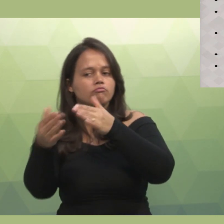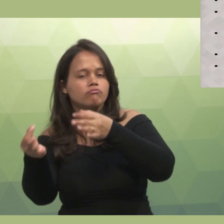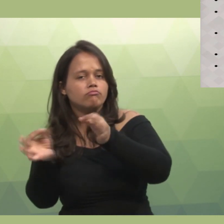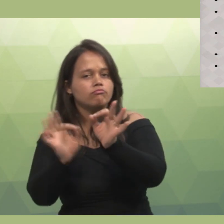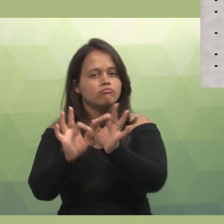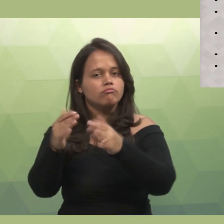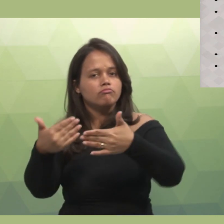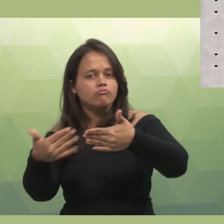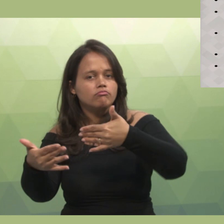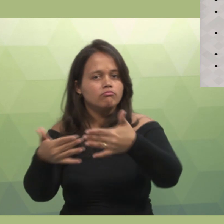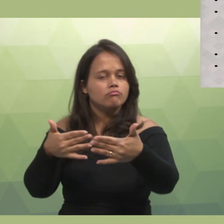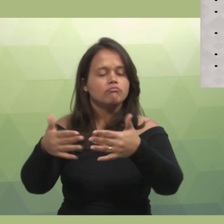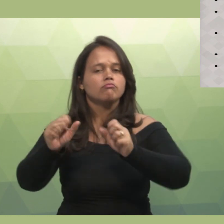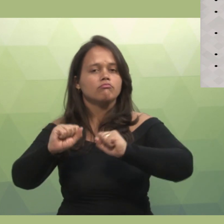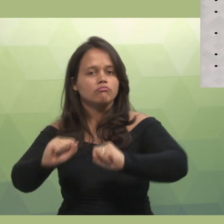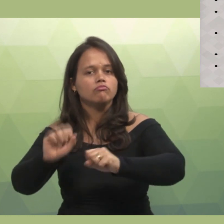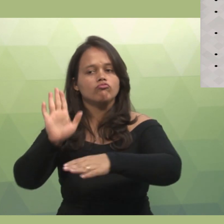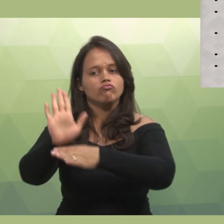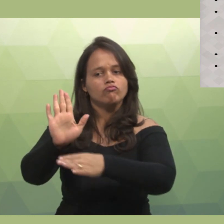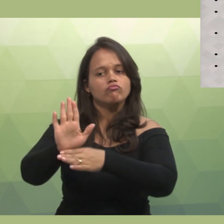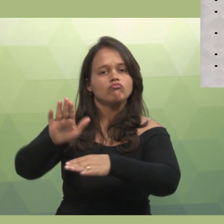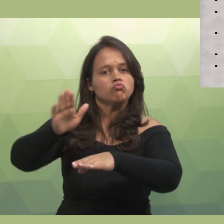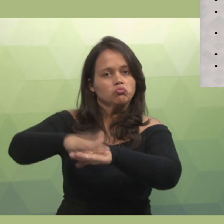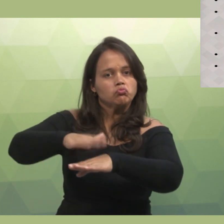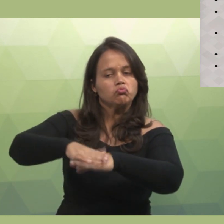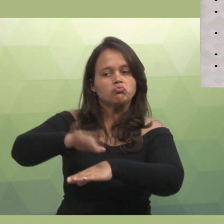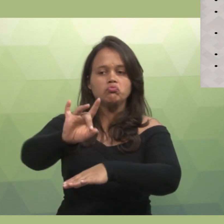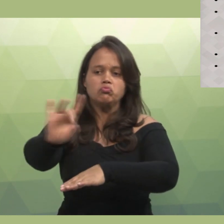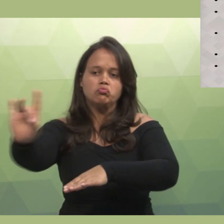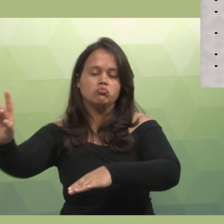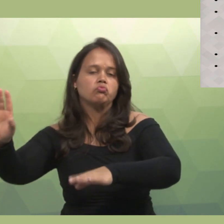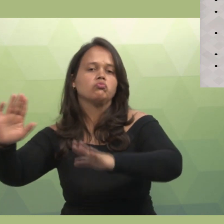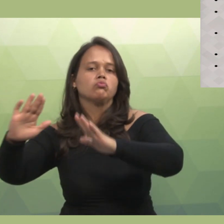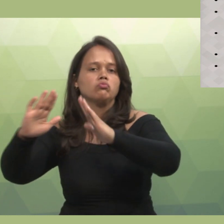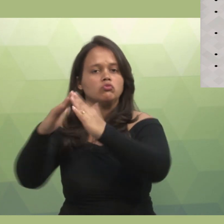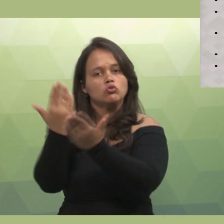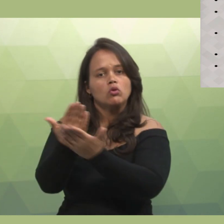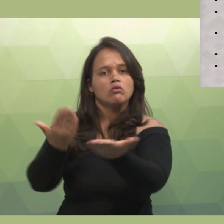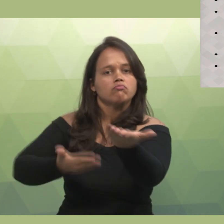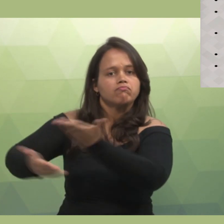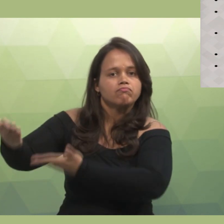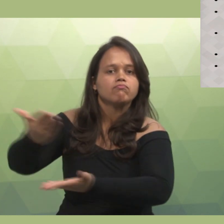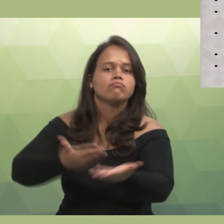vigente, considerando a autonomia das redes colaborativas.